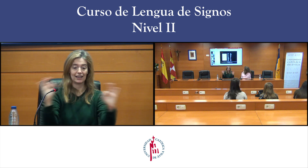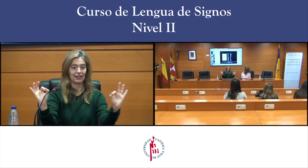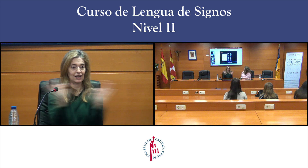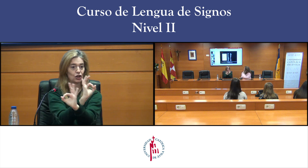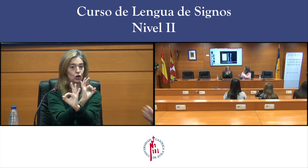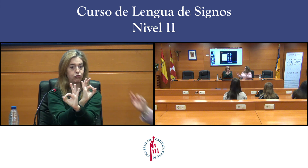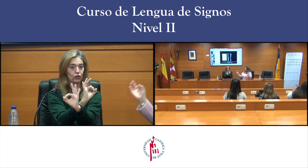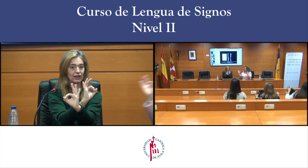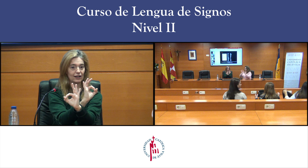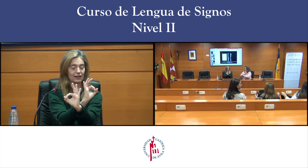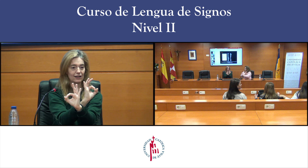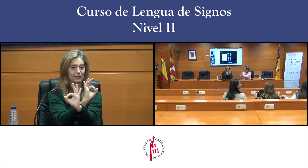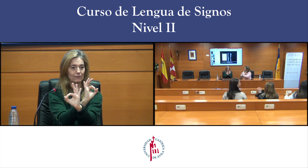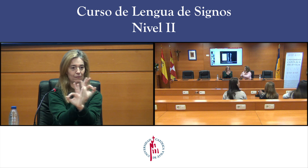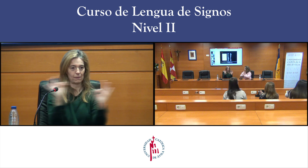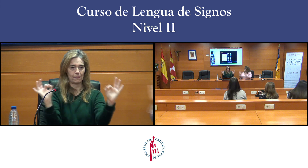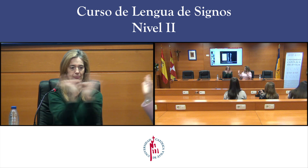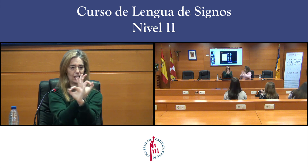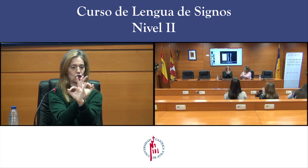vale el verbo confundir así